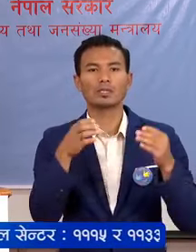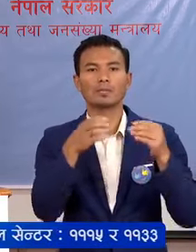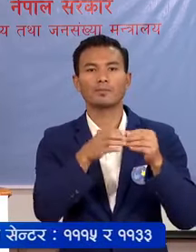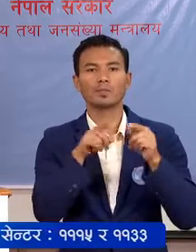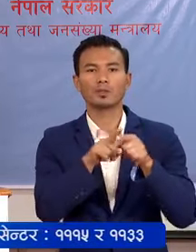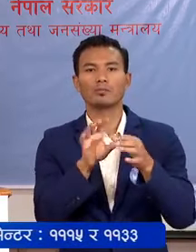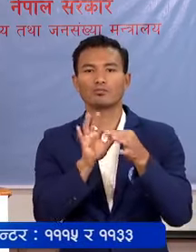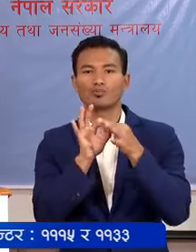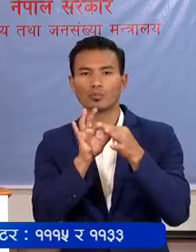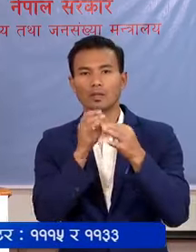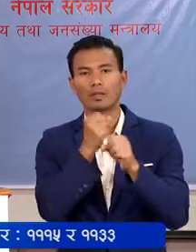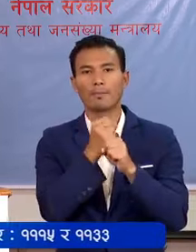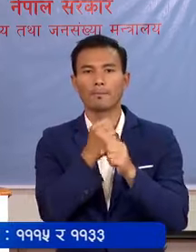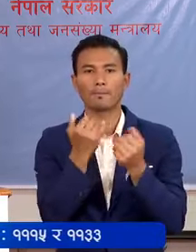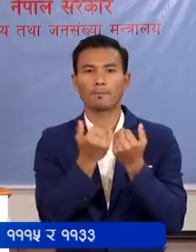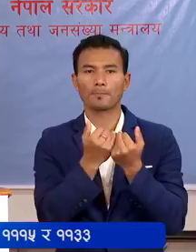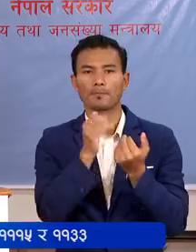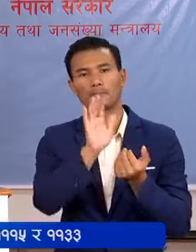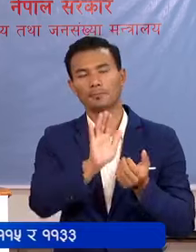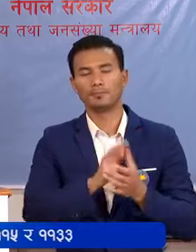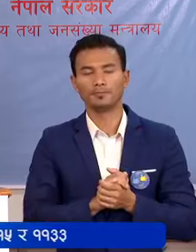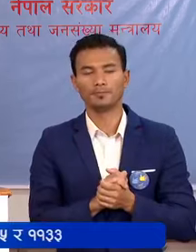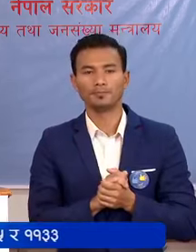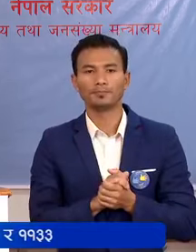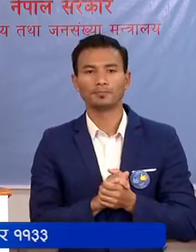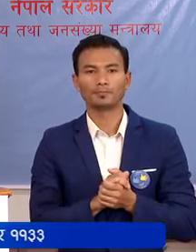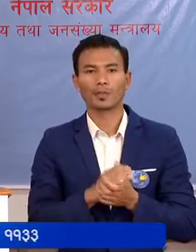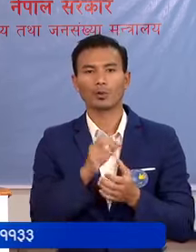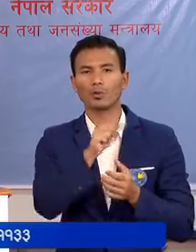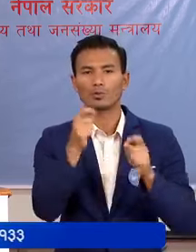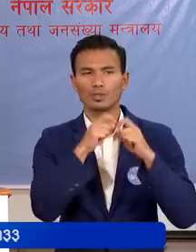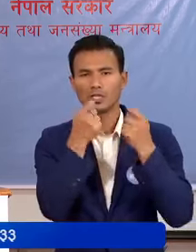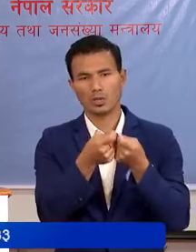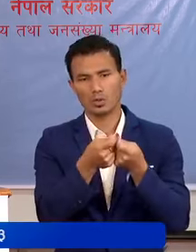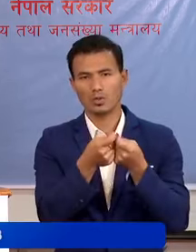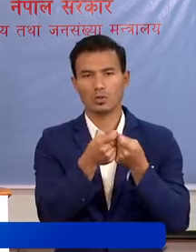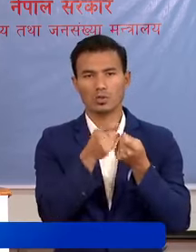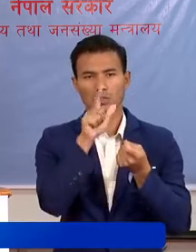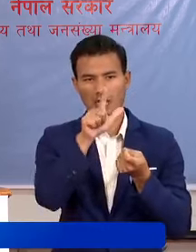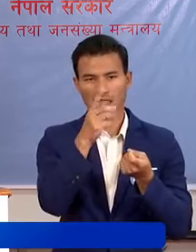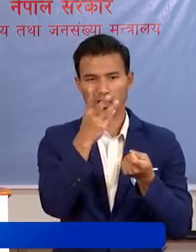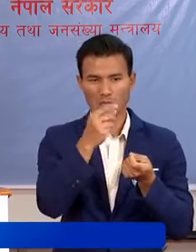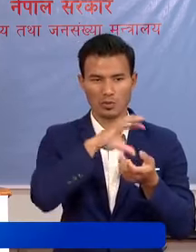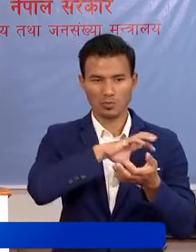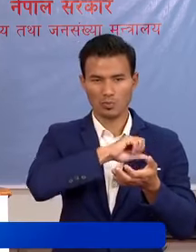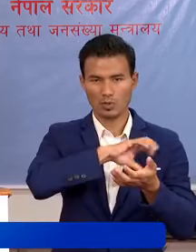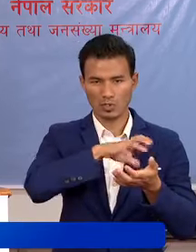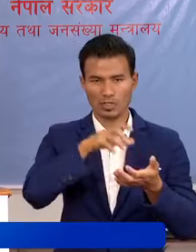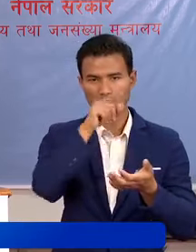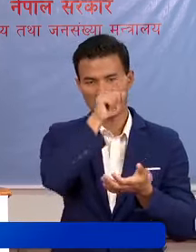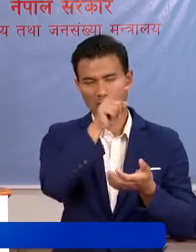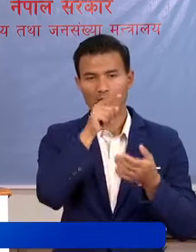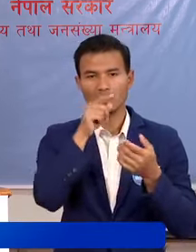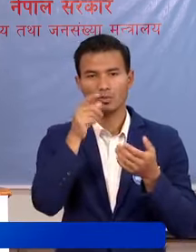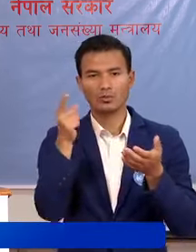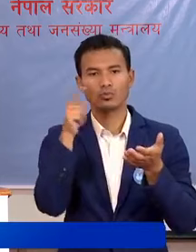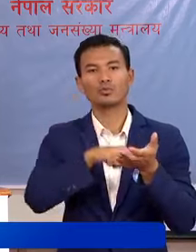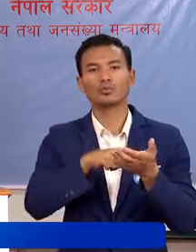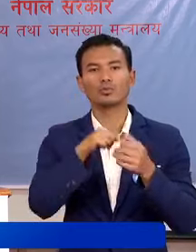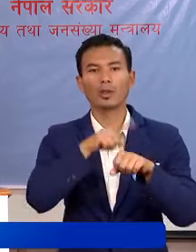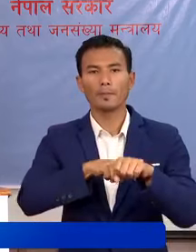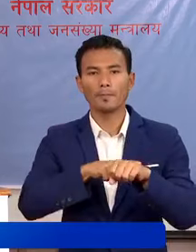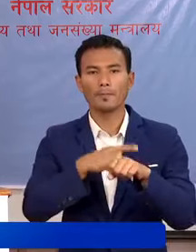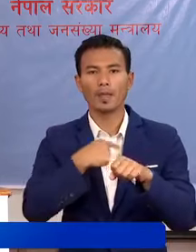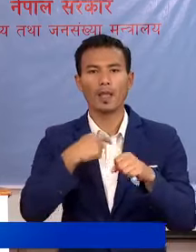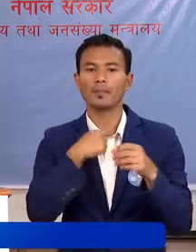मेले रहा हमिले काम गरने अवस्तार पाँ छो तेह गरे रहा अरू छतर मां जस्ते सात नम्मर मां परदेश मां शुरू आत को बेला